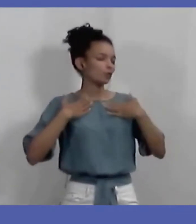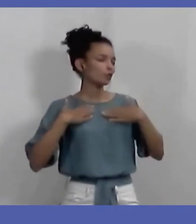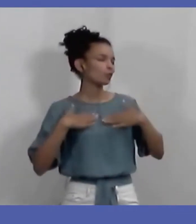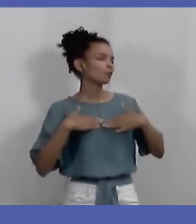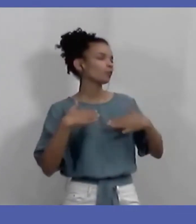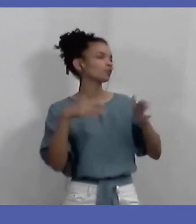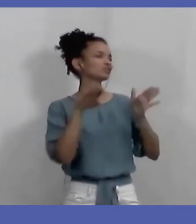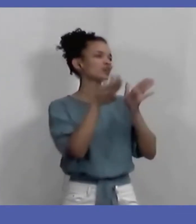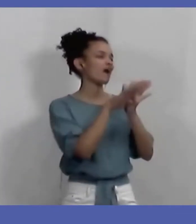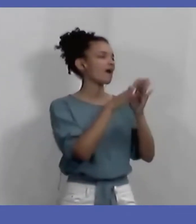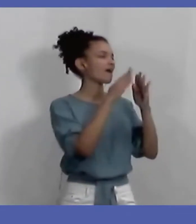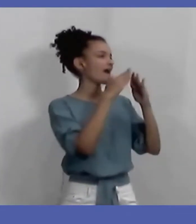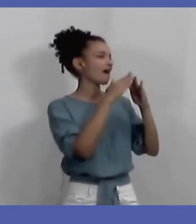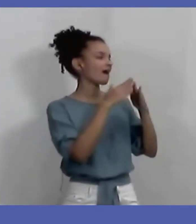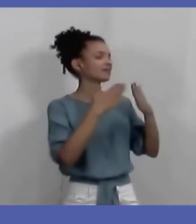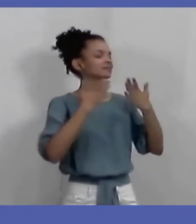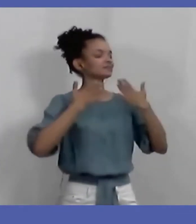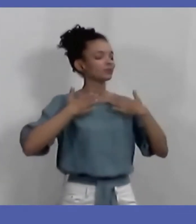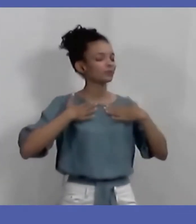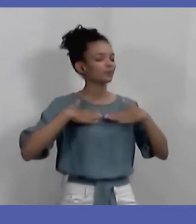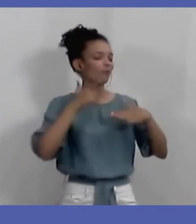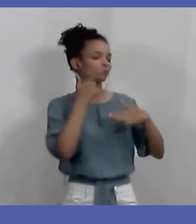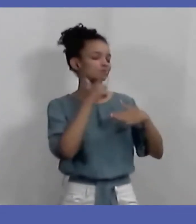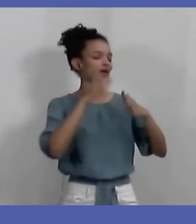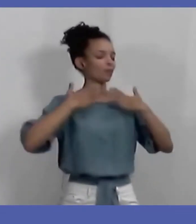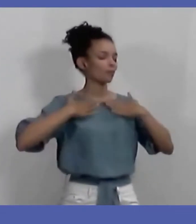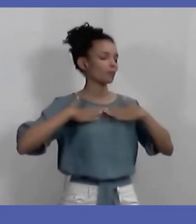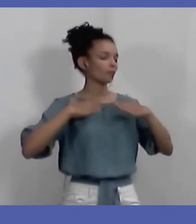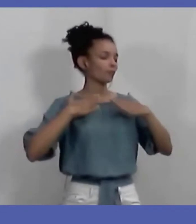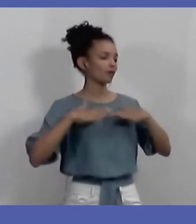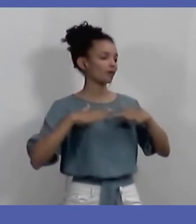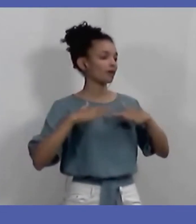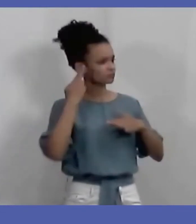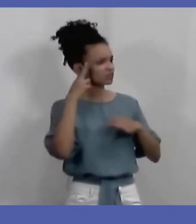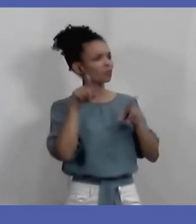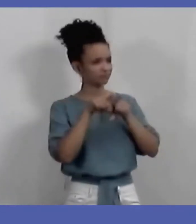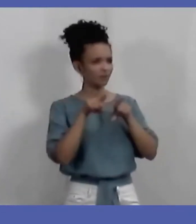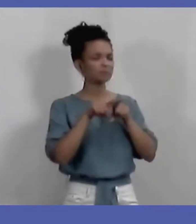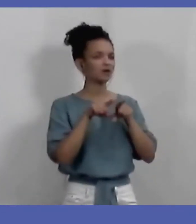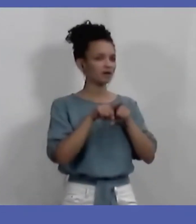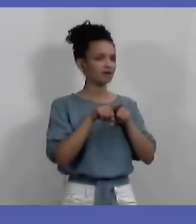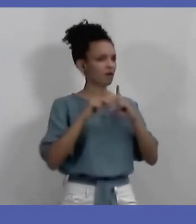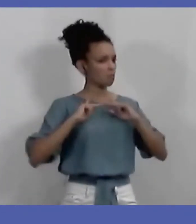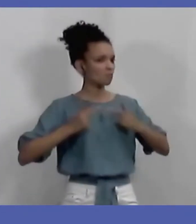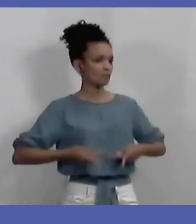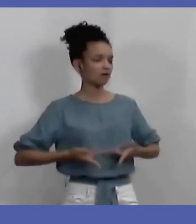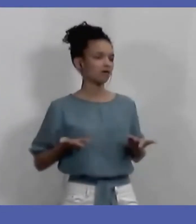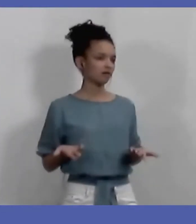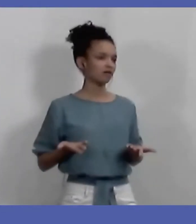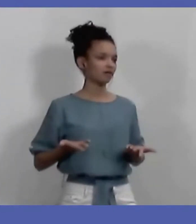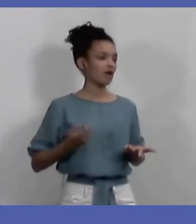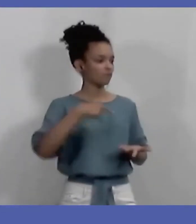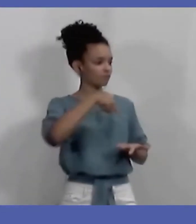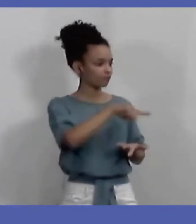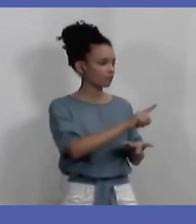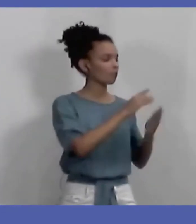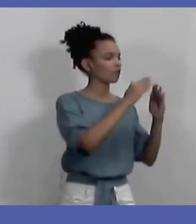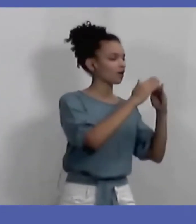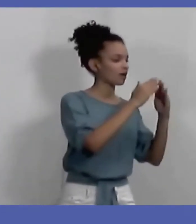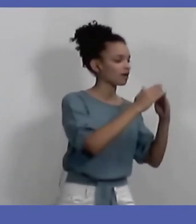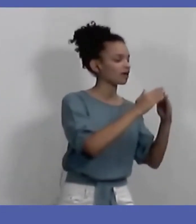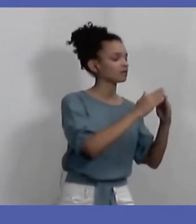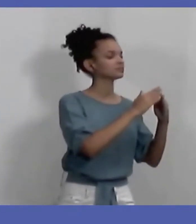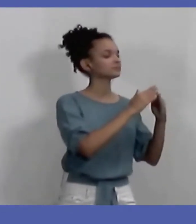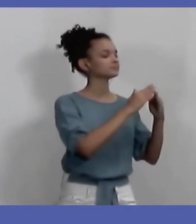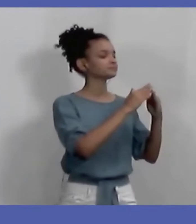sente lugar de descanso nosso. E o Senhor também, o Senhor era humano, chegou na sua casa em Cafarnaum, então